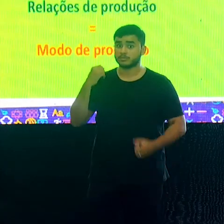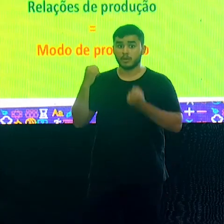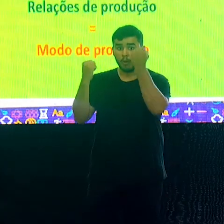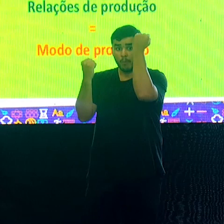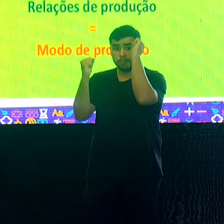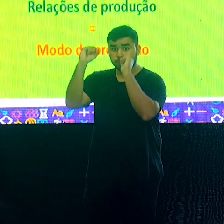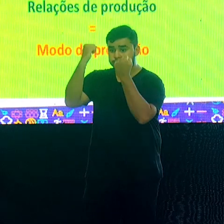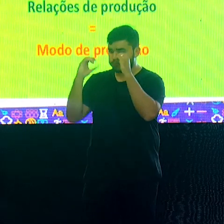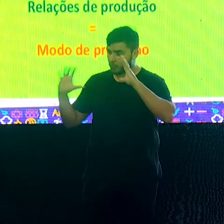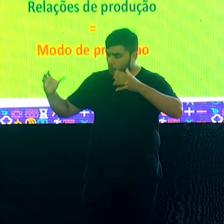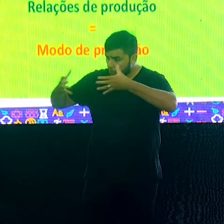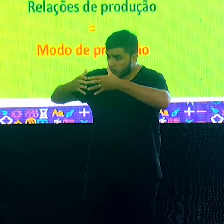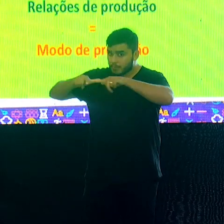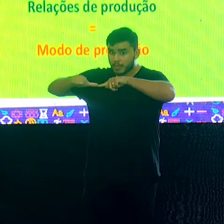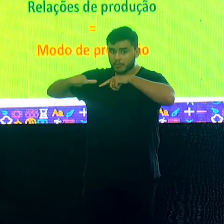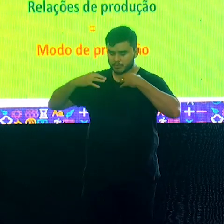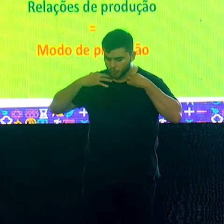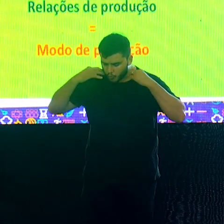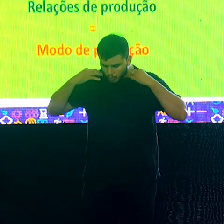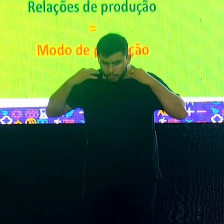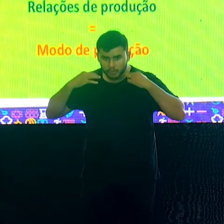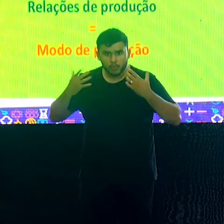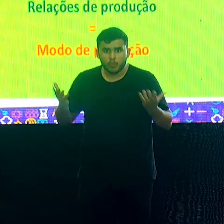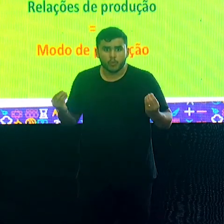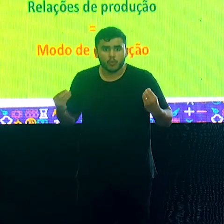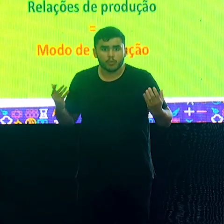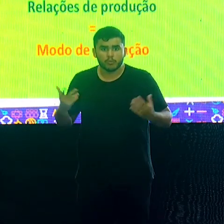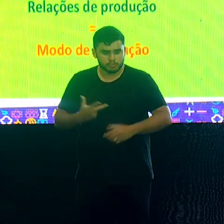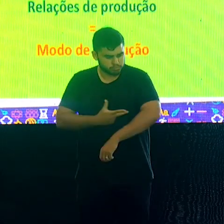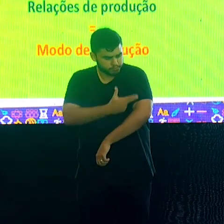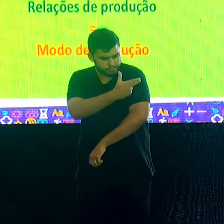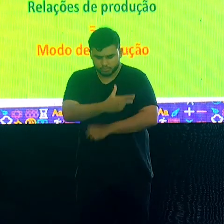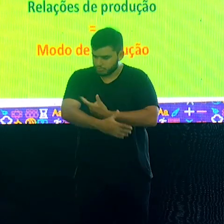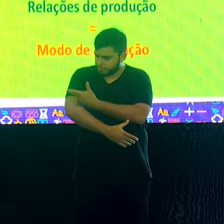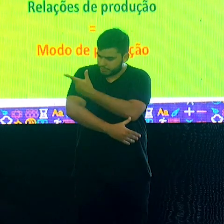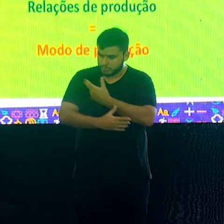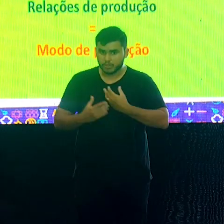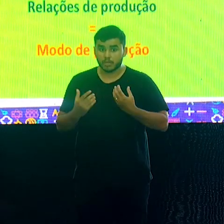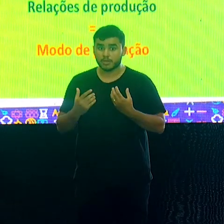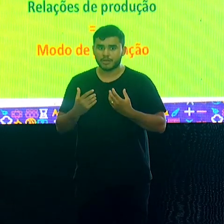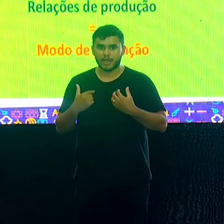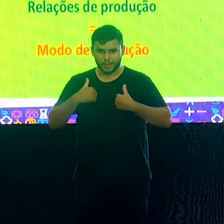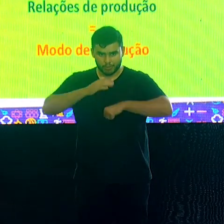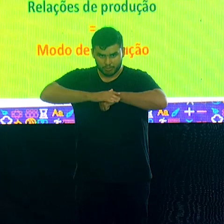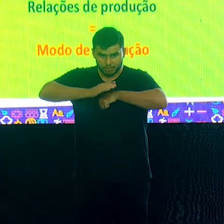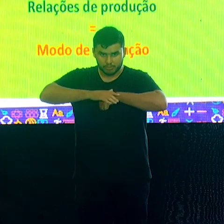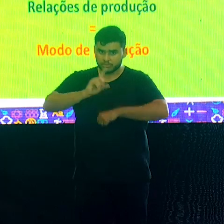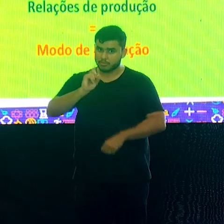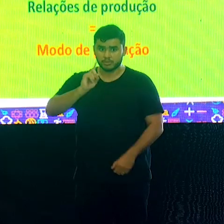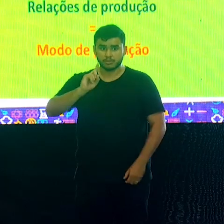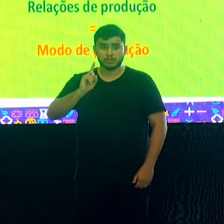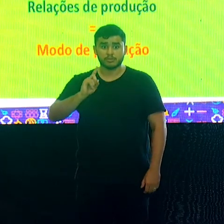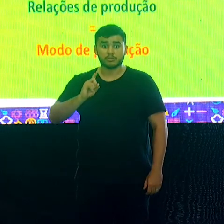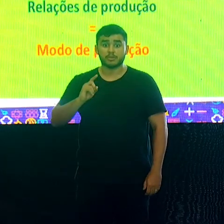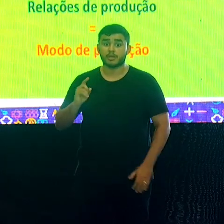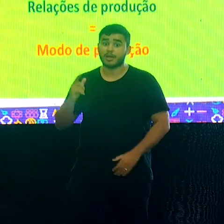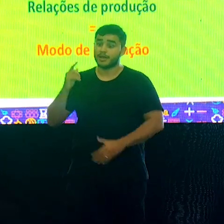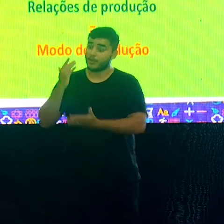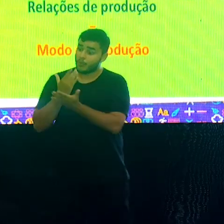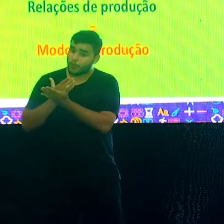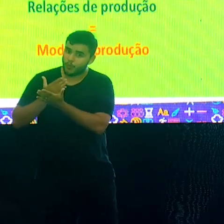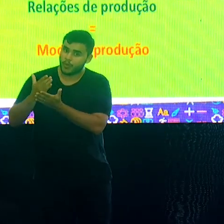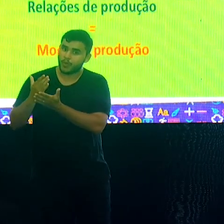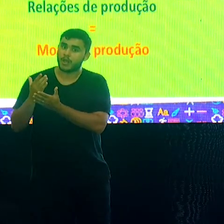produtiva, essa camisa não se produziria sozinha. Se não tivesse uma força